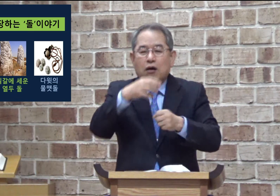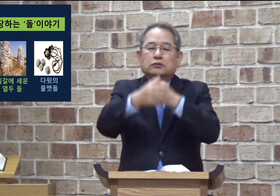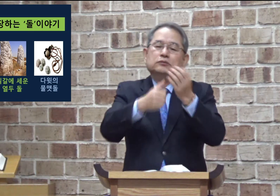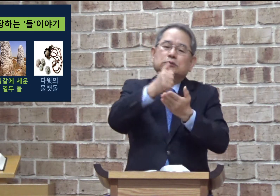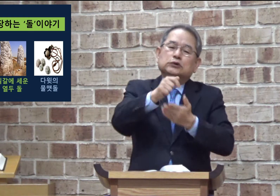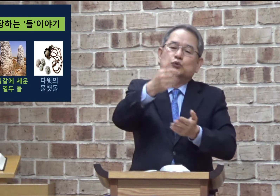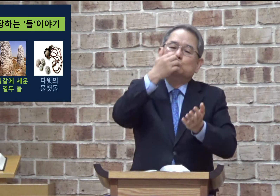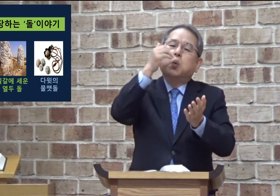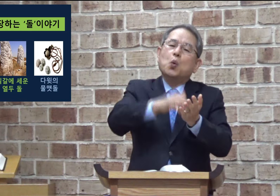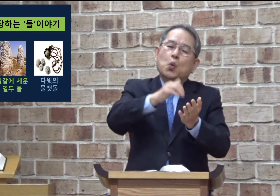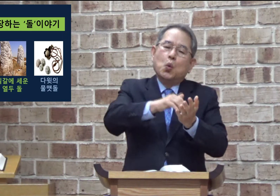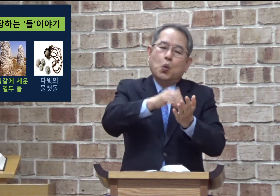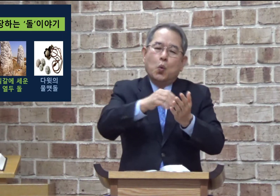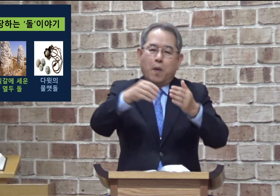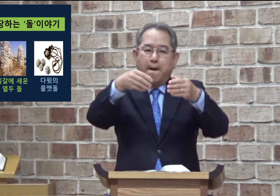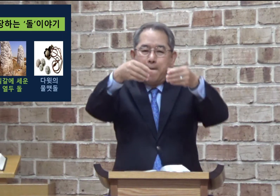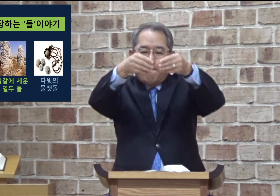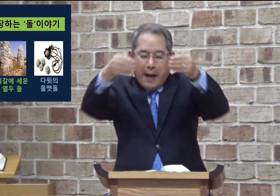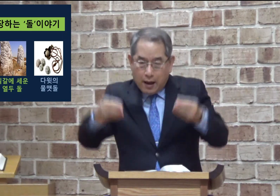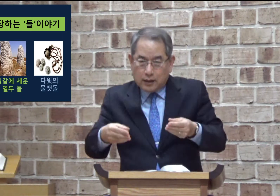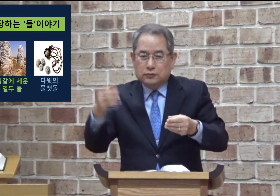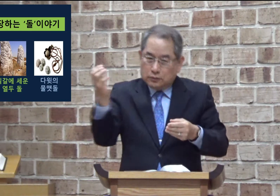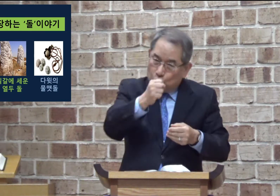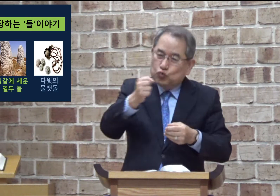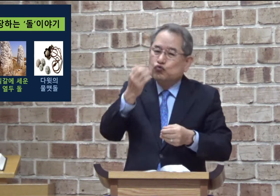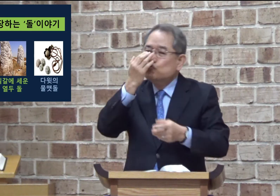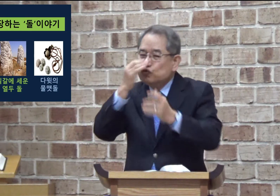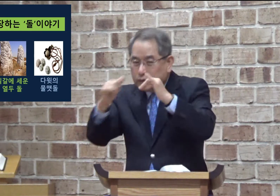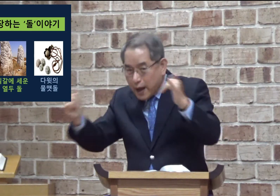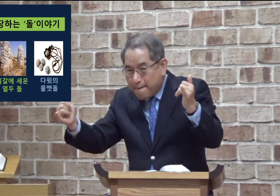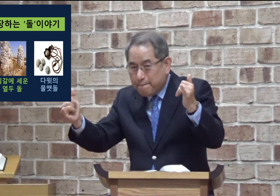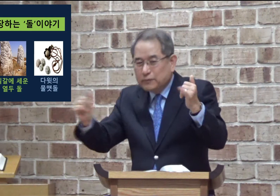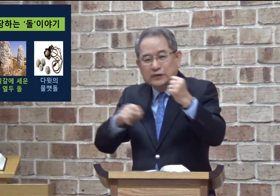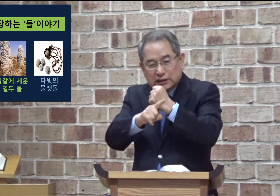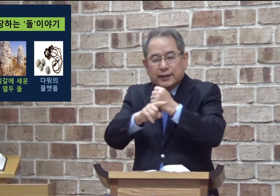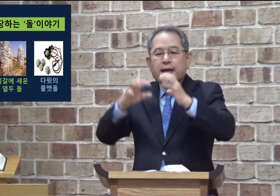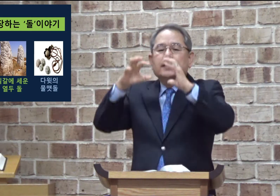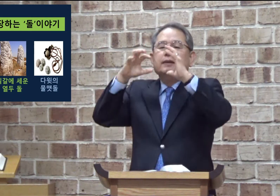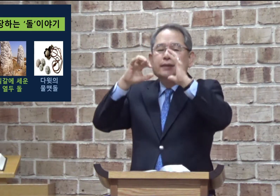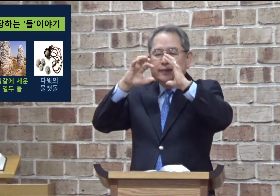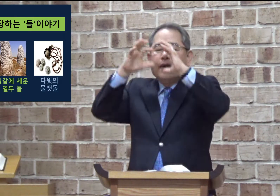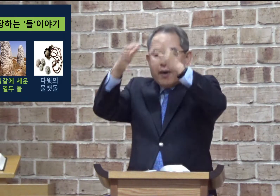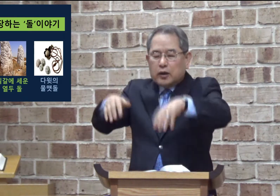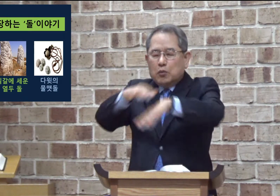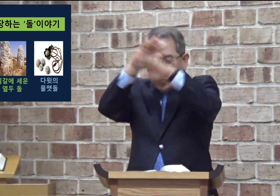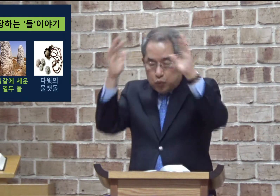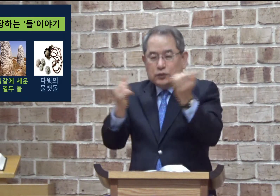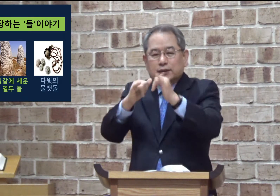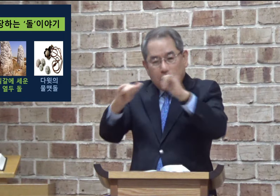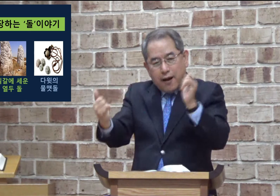돌판은 그 십계명은 모든 사람들과의 약속입니다. 굉장히 소중한 것입니다.